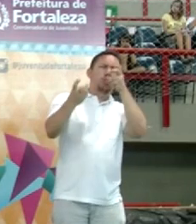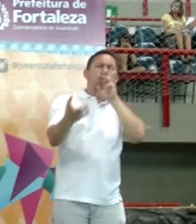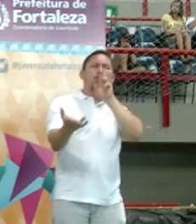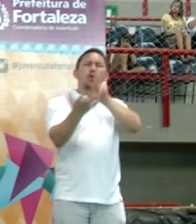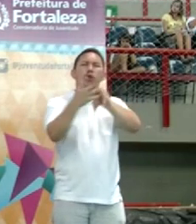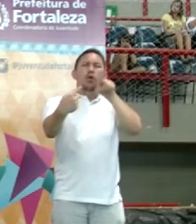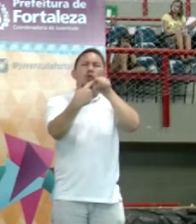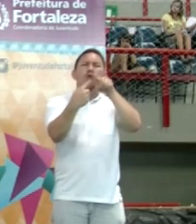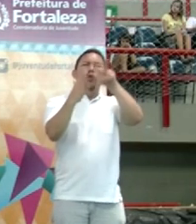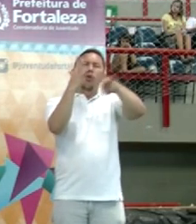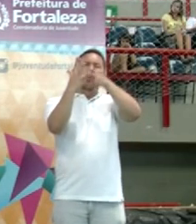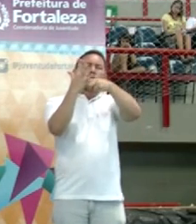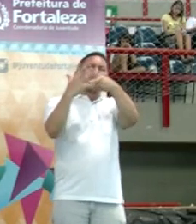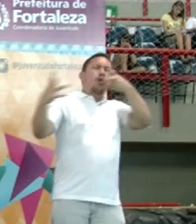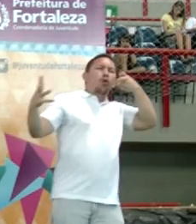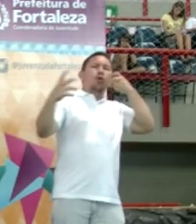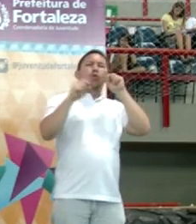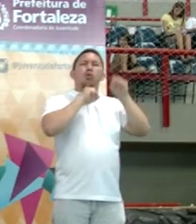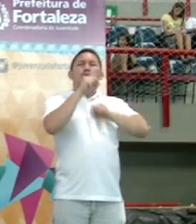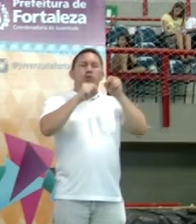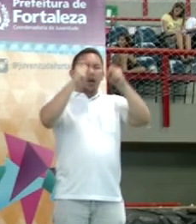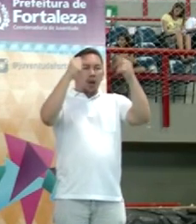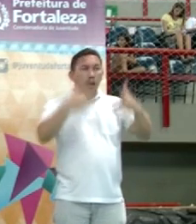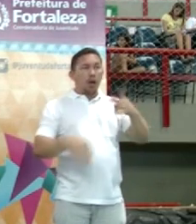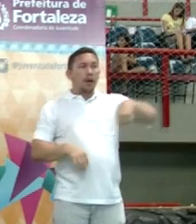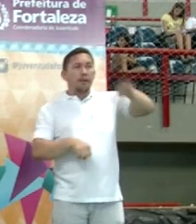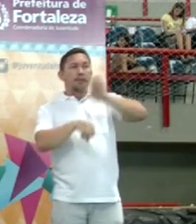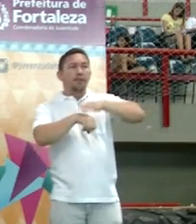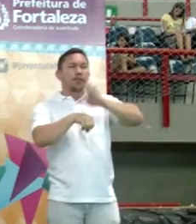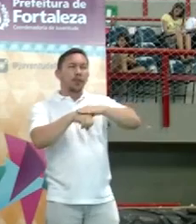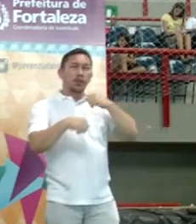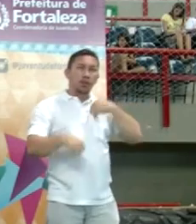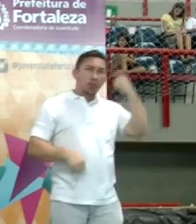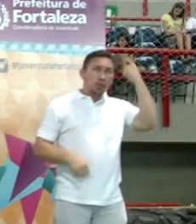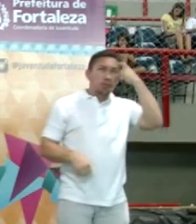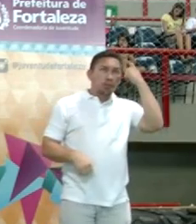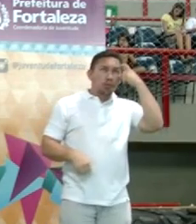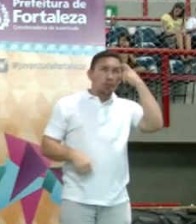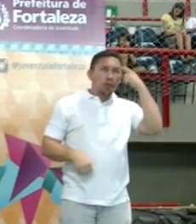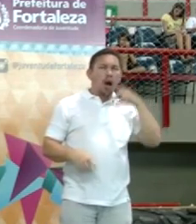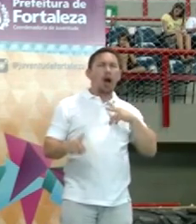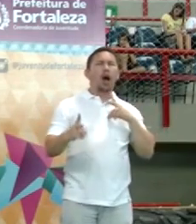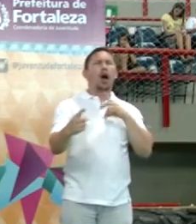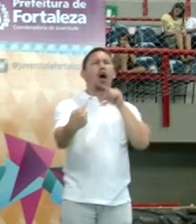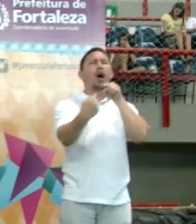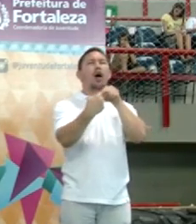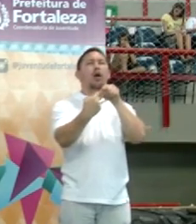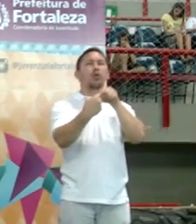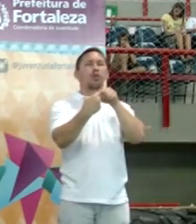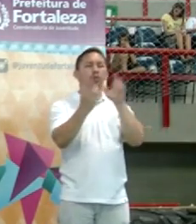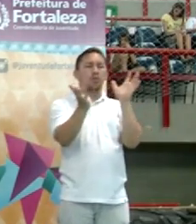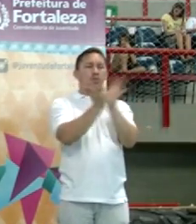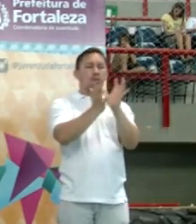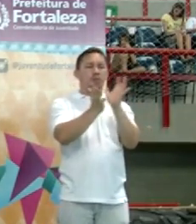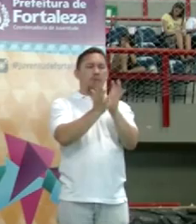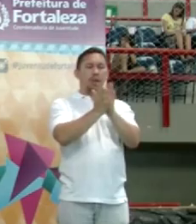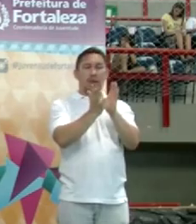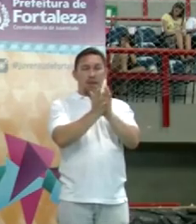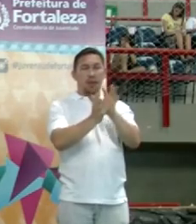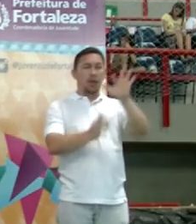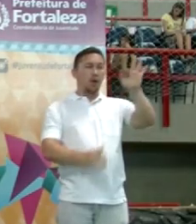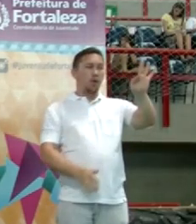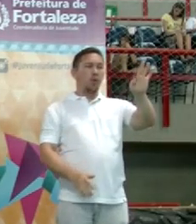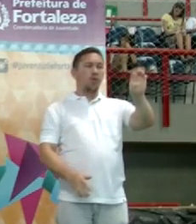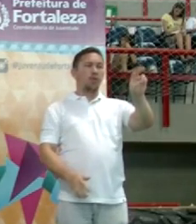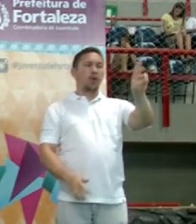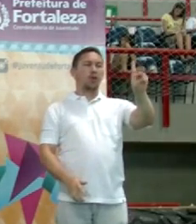muralha representava. E aí você já tem que associar, ó, feudalismo, porque eles vão se proteger dentro dos